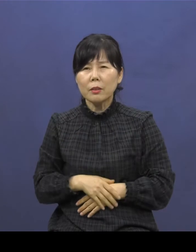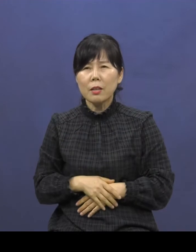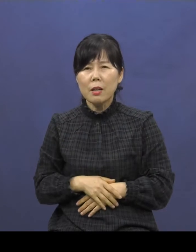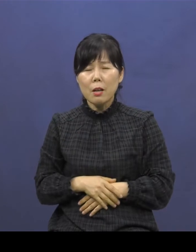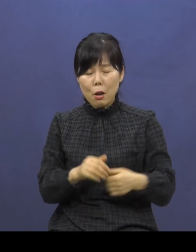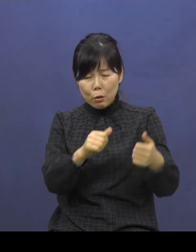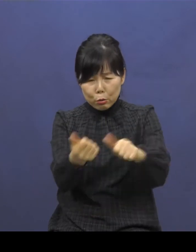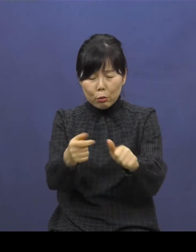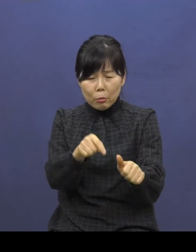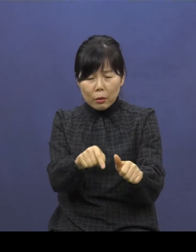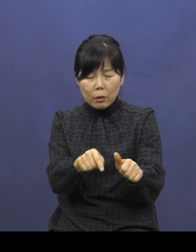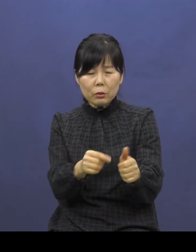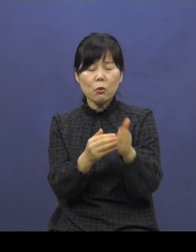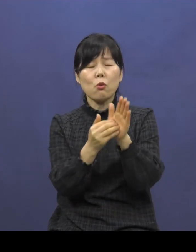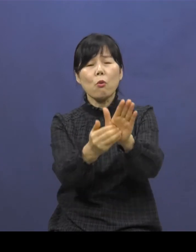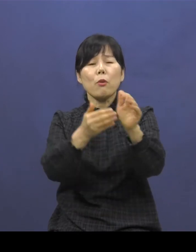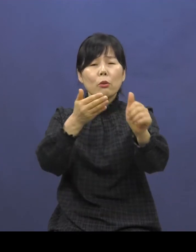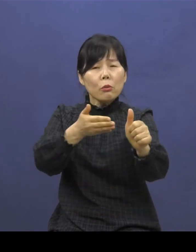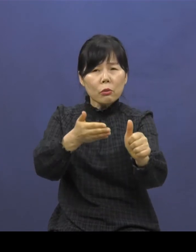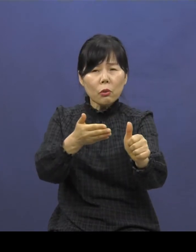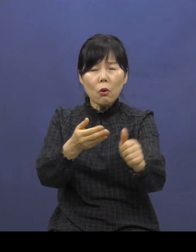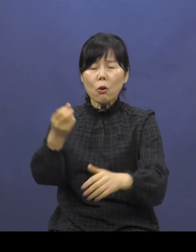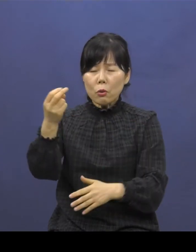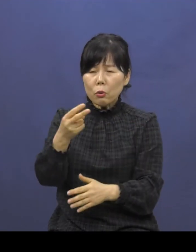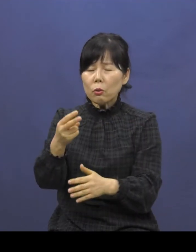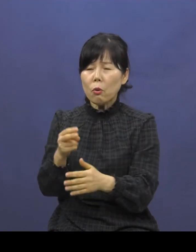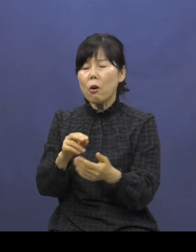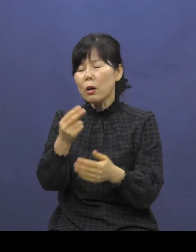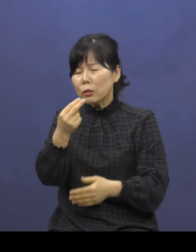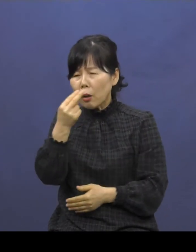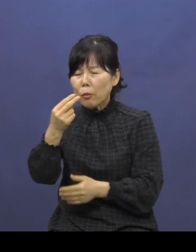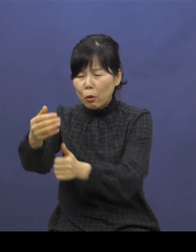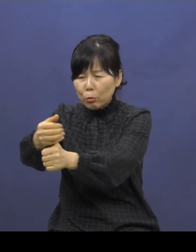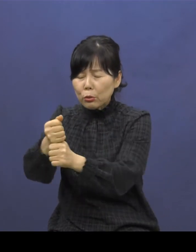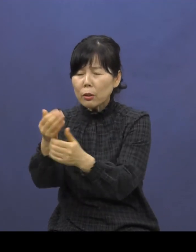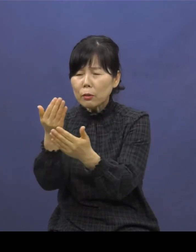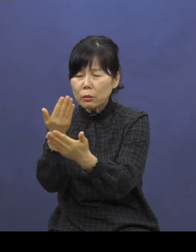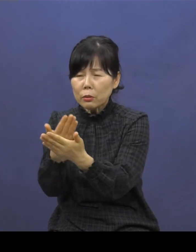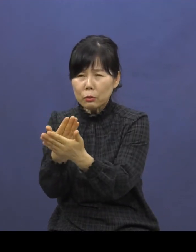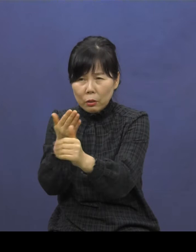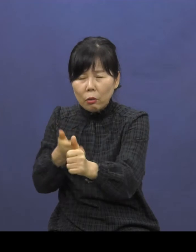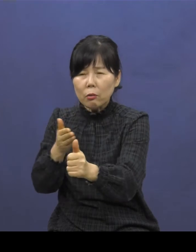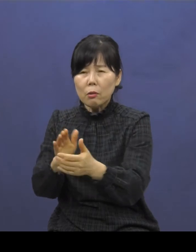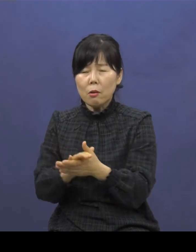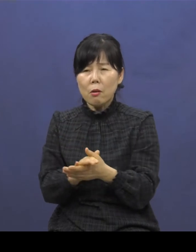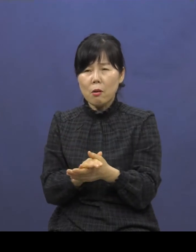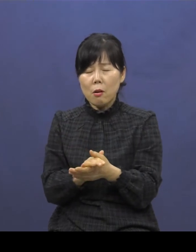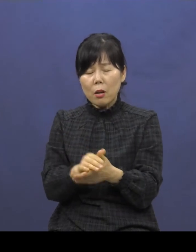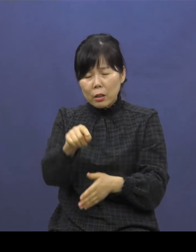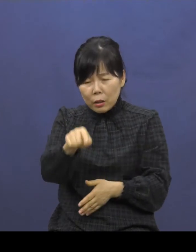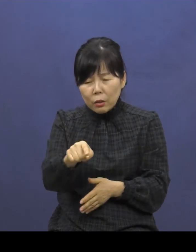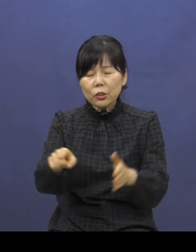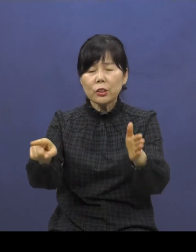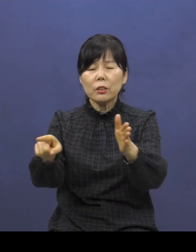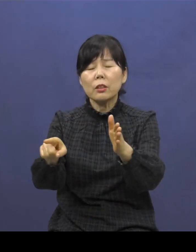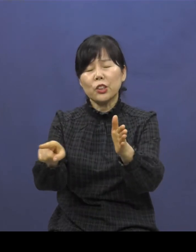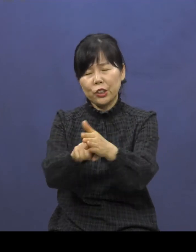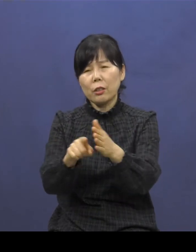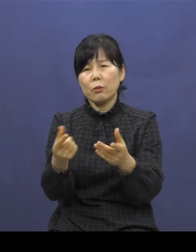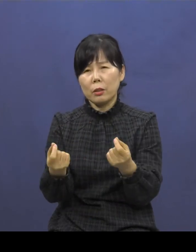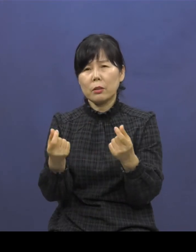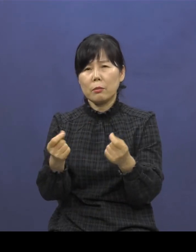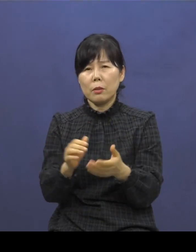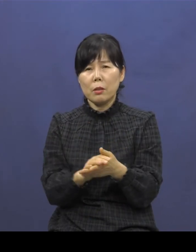분명해요. 사망을 거부하세요. 그리고 생명을 붙드십시오. 이게 신앙이죠. 사망은 마귀가 주는